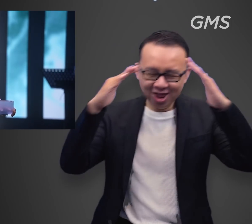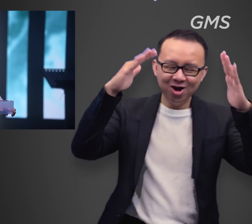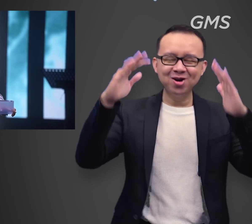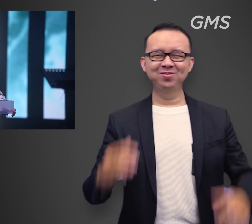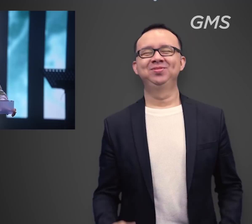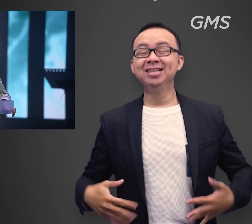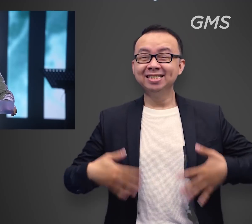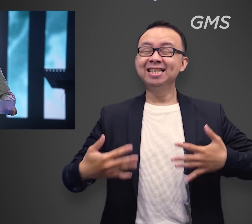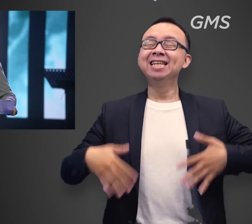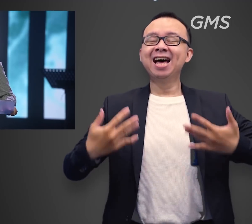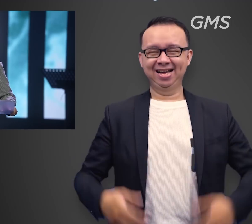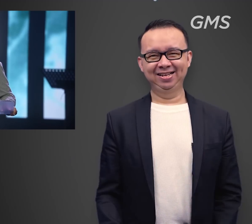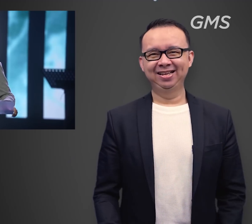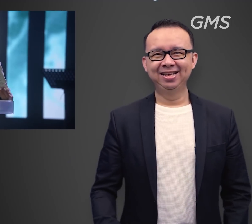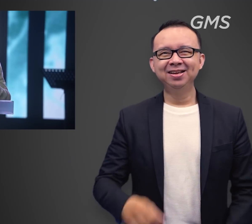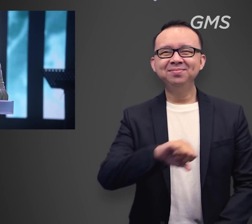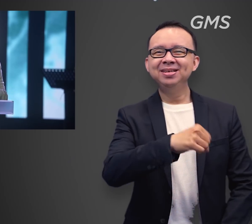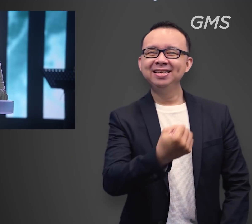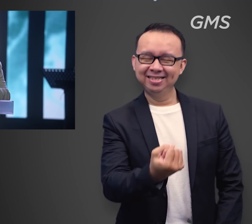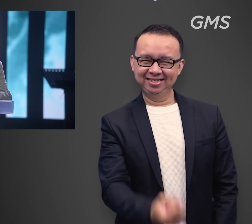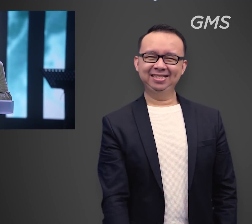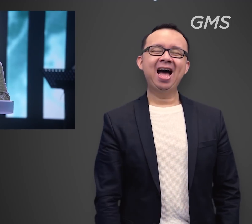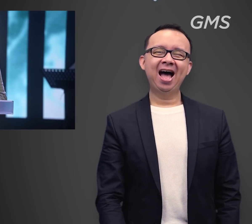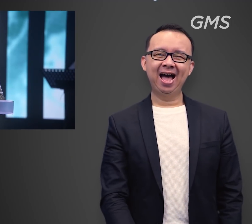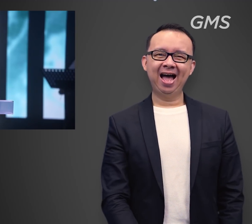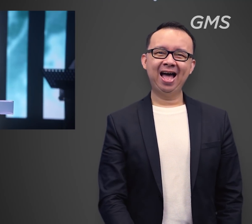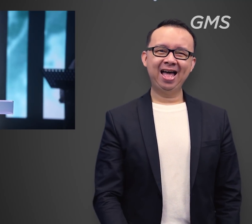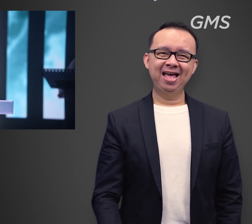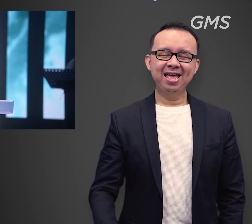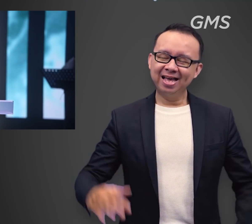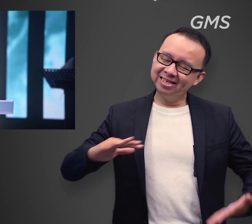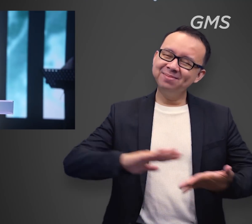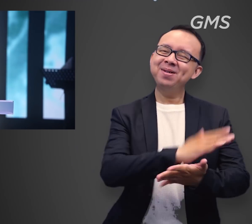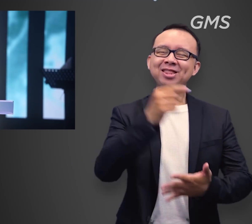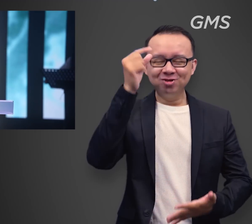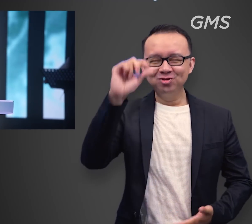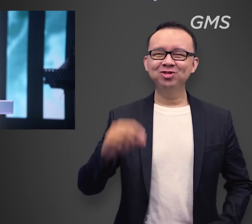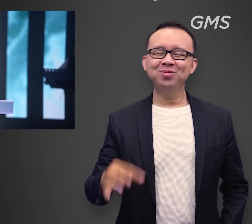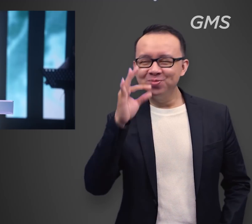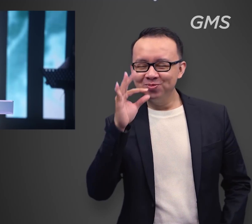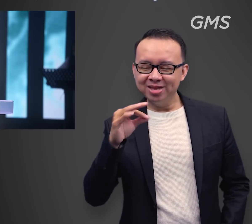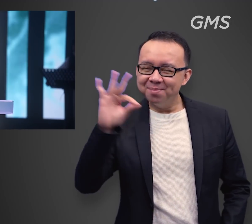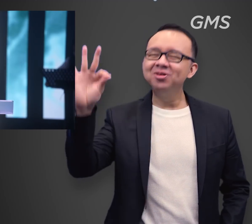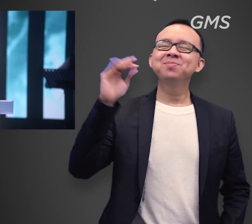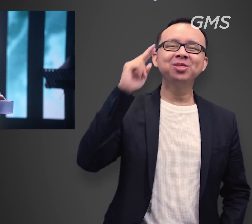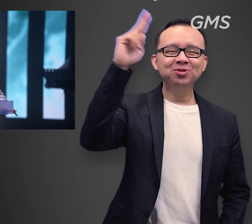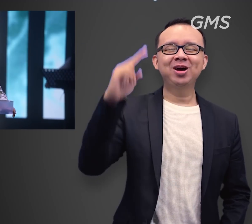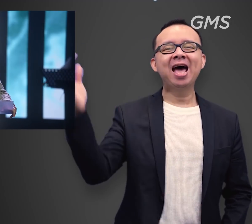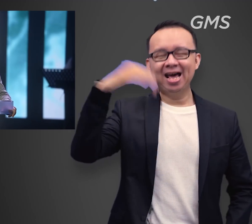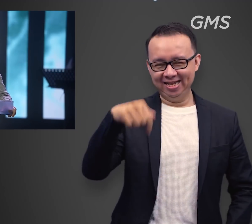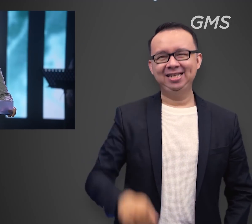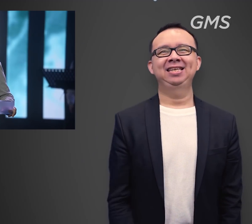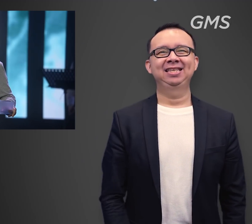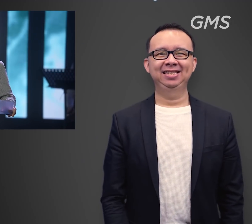Senang sekali untuk terus bisa memiliki sebuah kesempatan untuk menyampaikan kebenaran firman Allah buat Anda semua. Hari